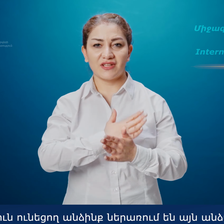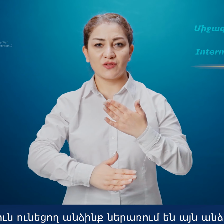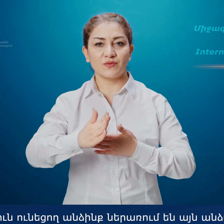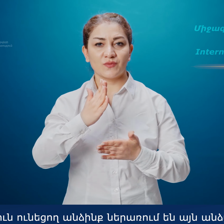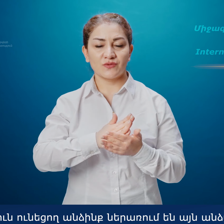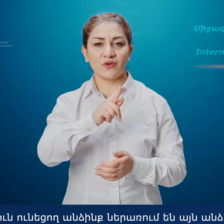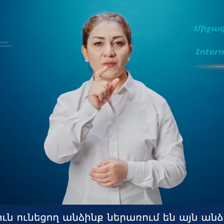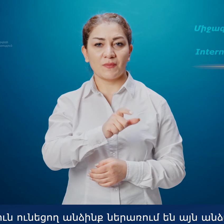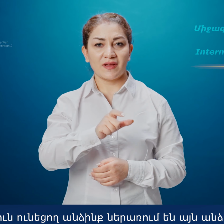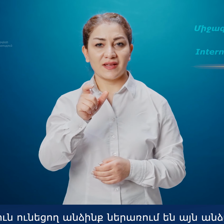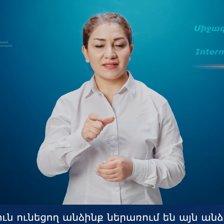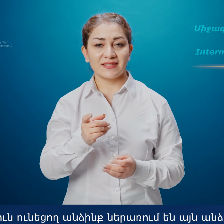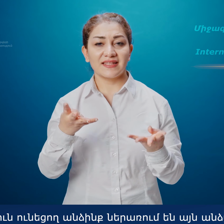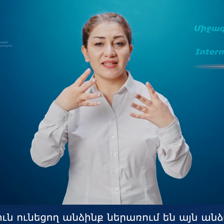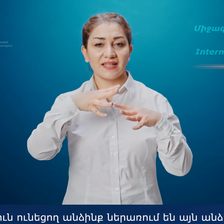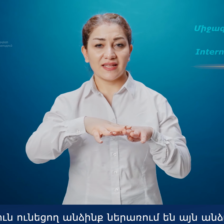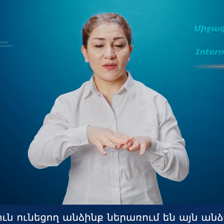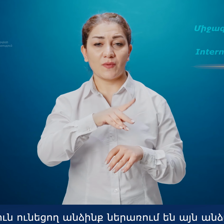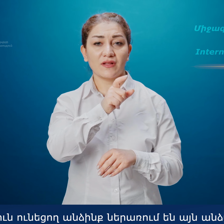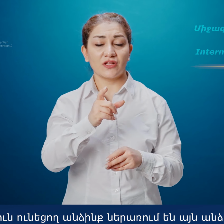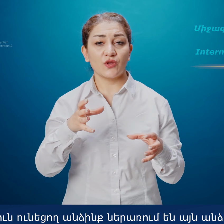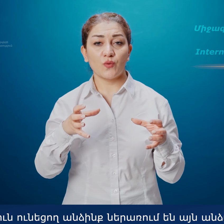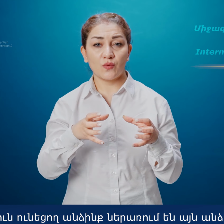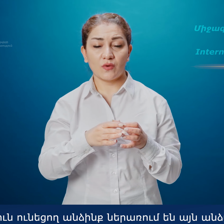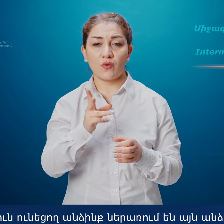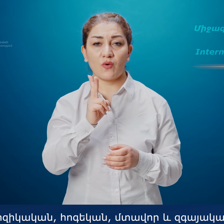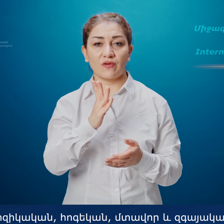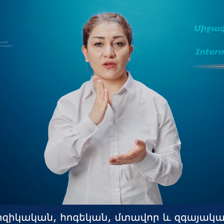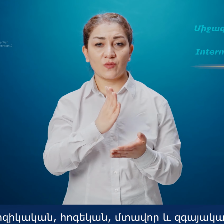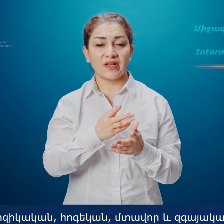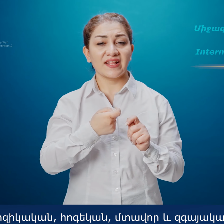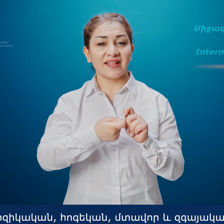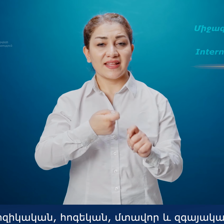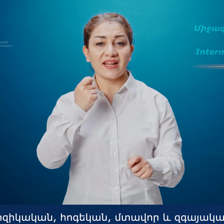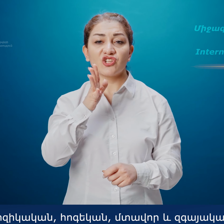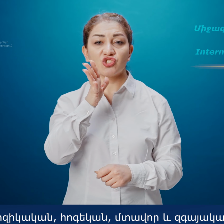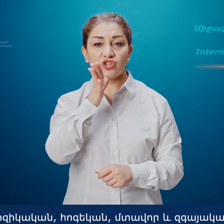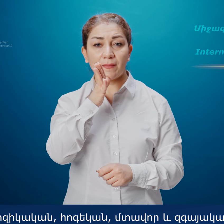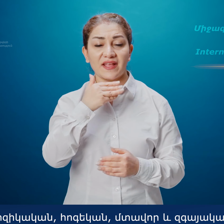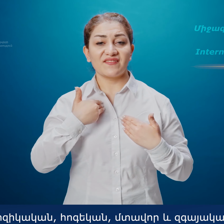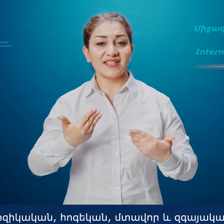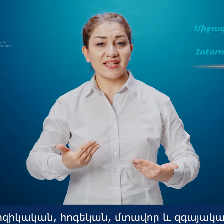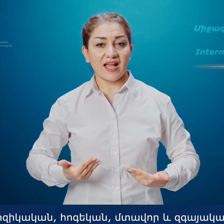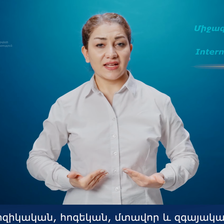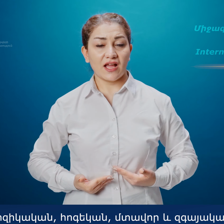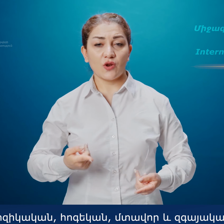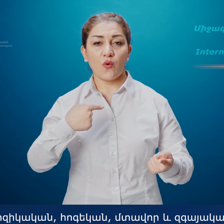Հաշմանդամություն ունեցող անձինք ներառում են այն անձանց, որոնք ունեն երկարաժամկետ ֆիզիկական, հոգեկան, մտավոր և